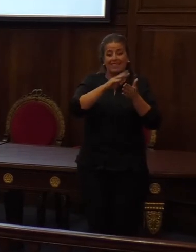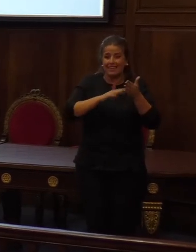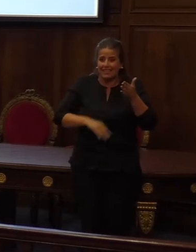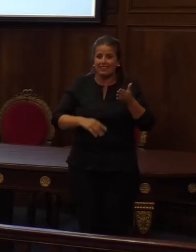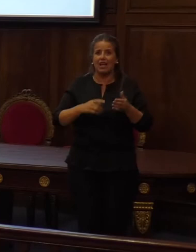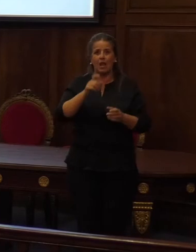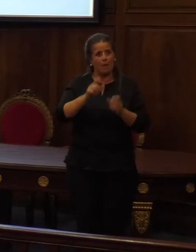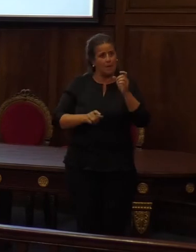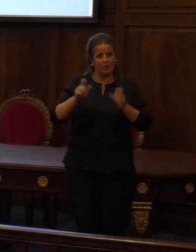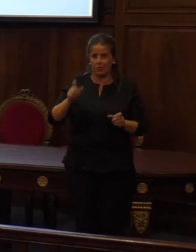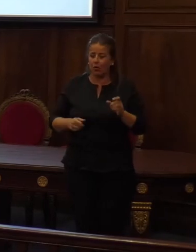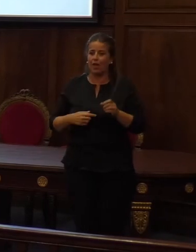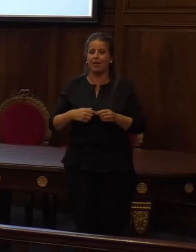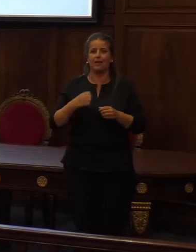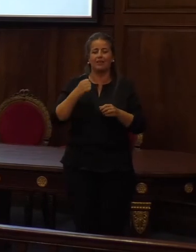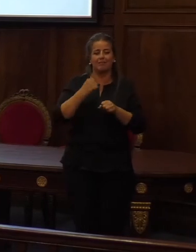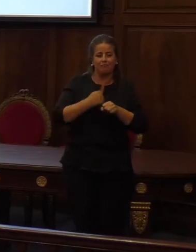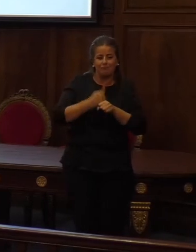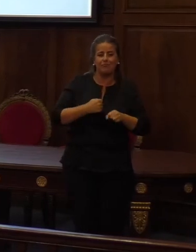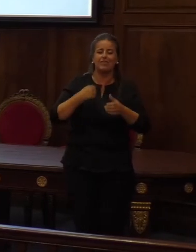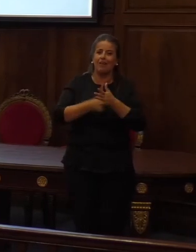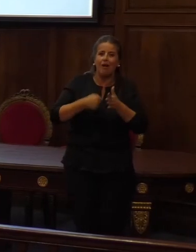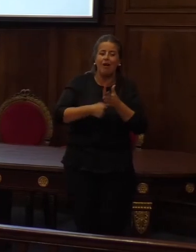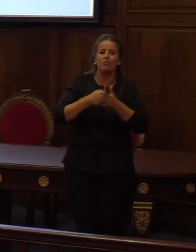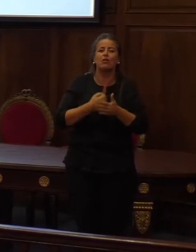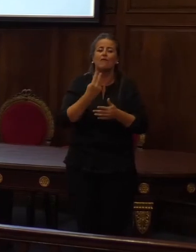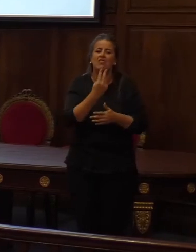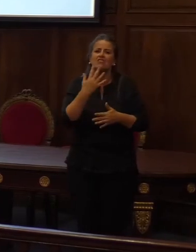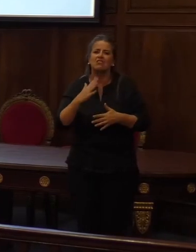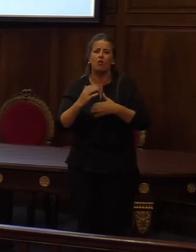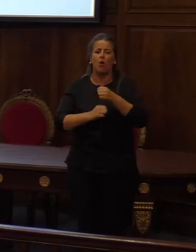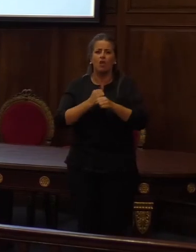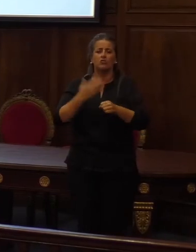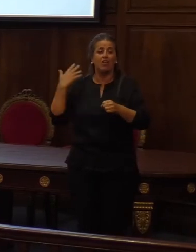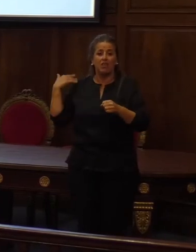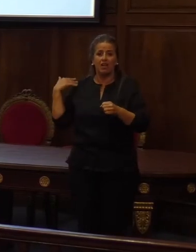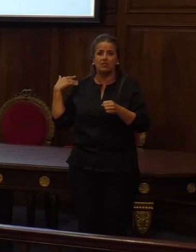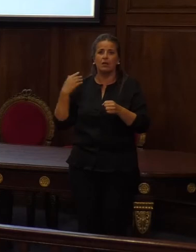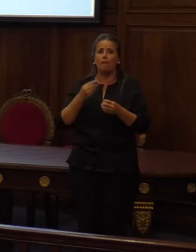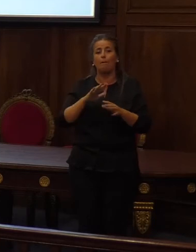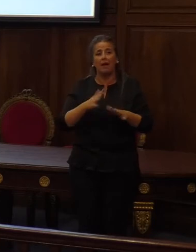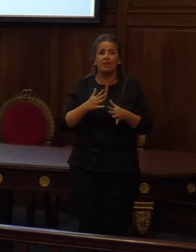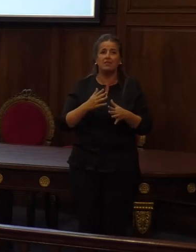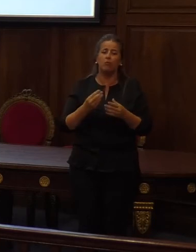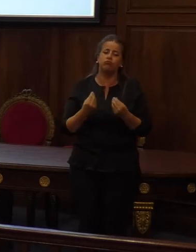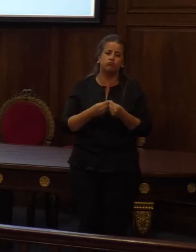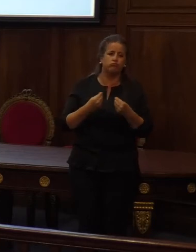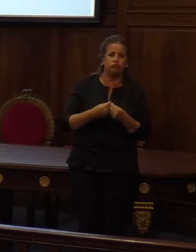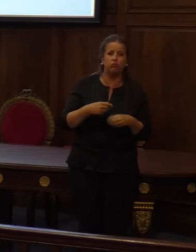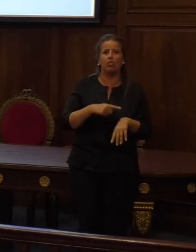están acá. Eso quiere decir que hace 25 años, para parece mucho tiempo,